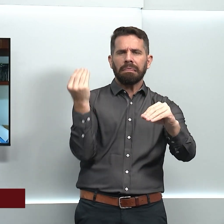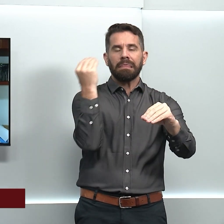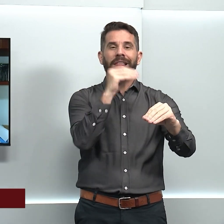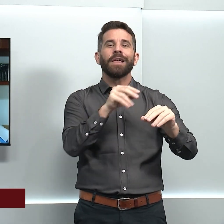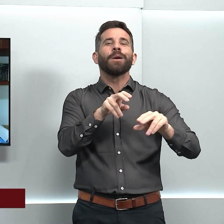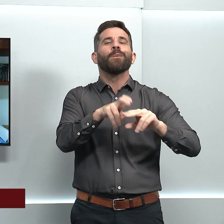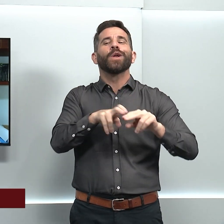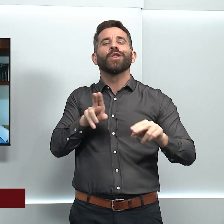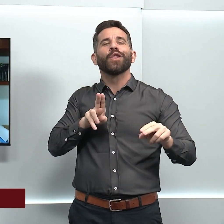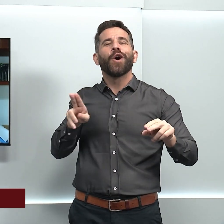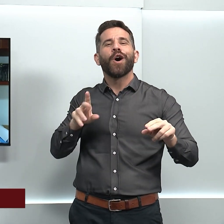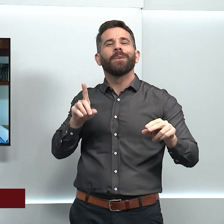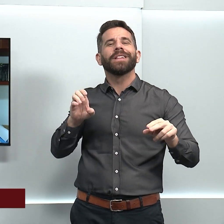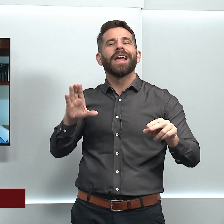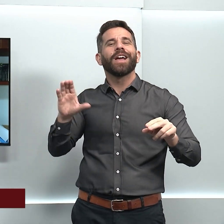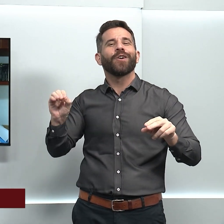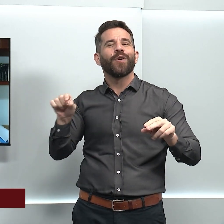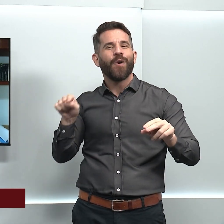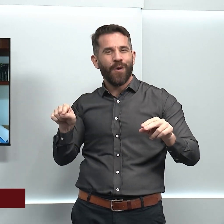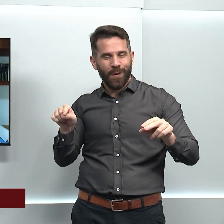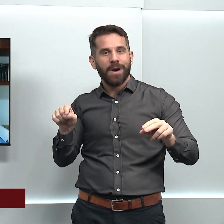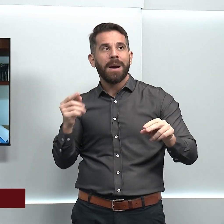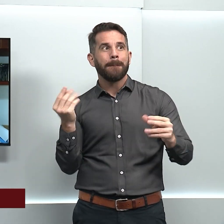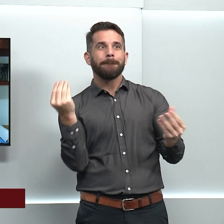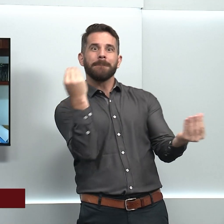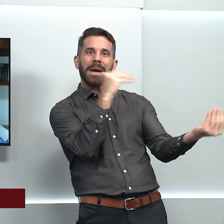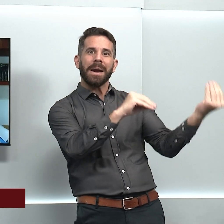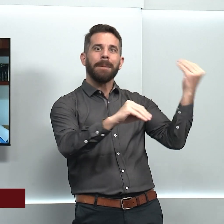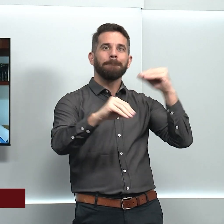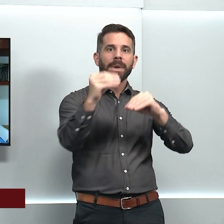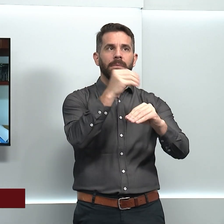Deco, né, que estão presentes em algumas